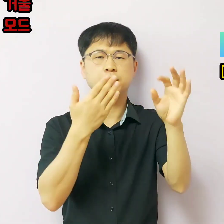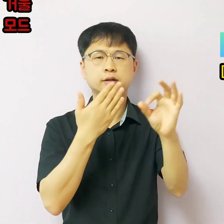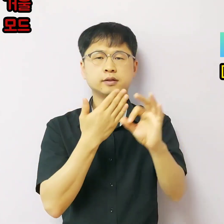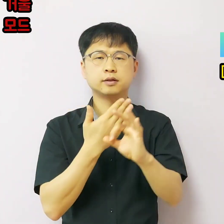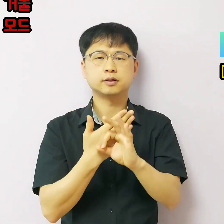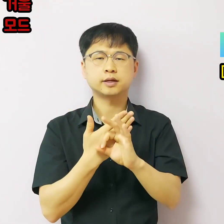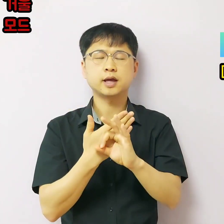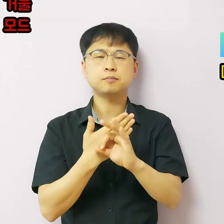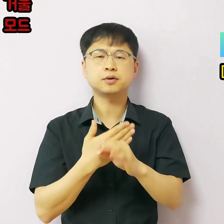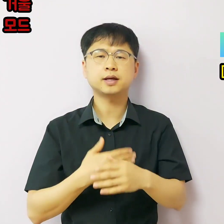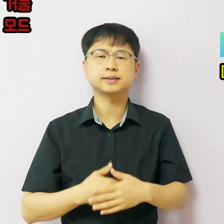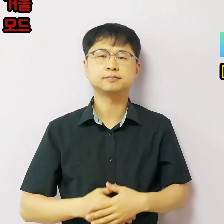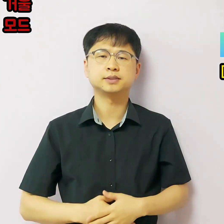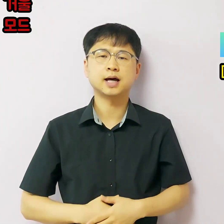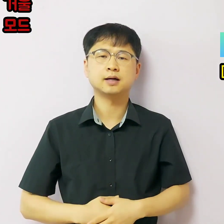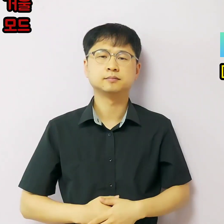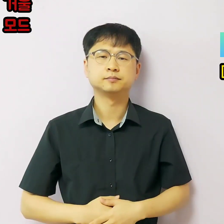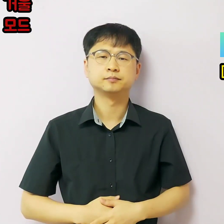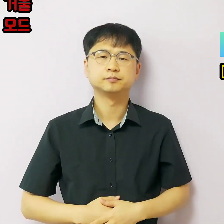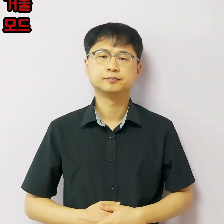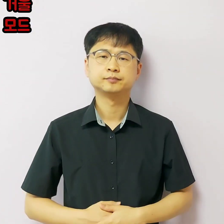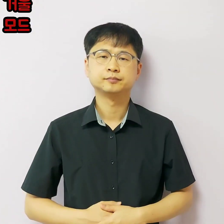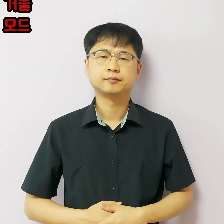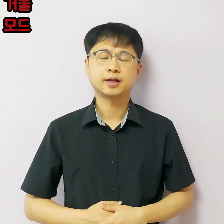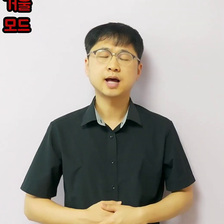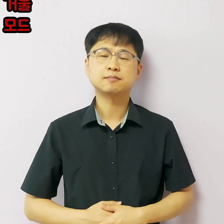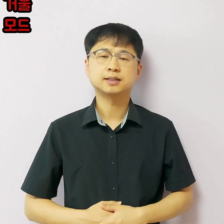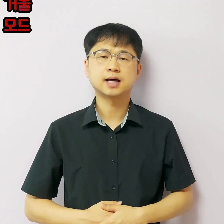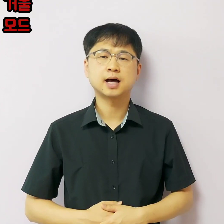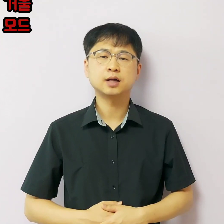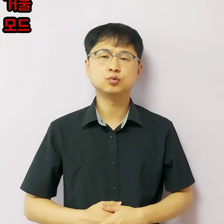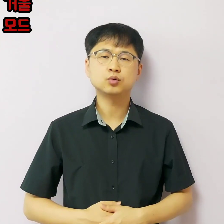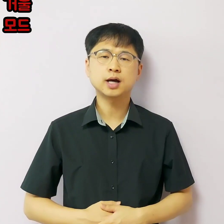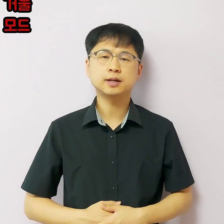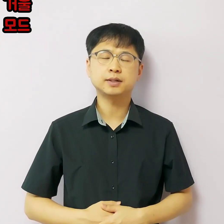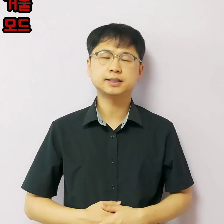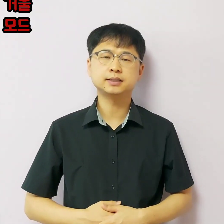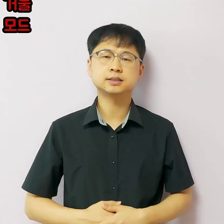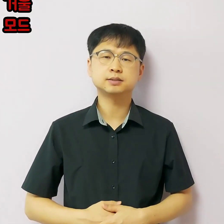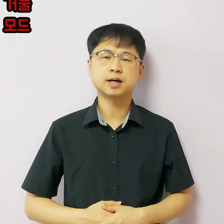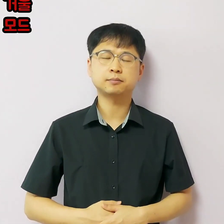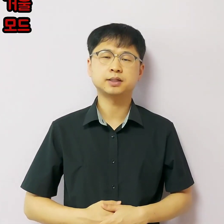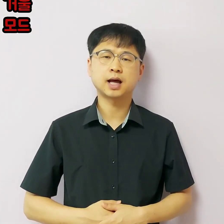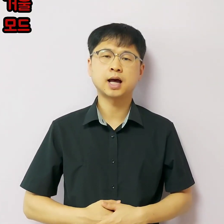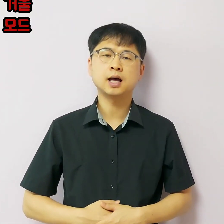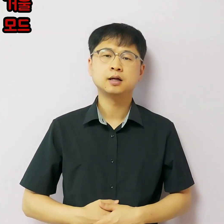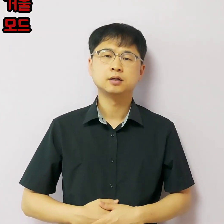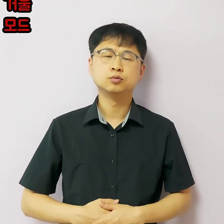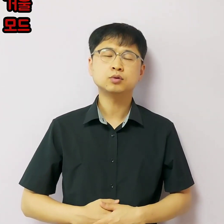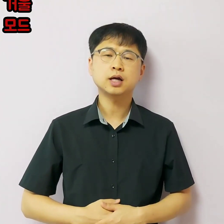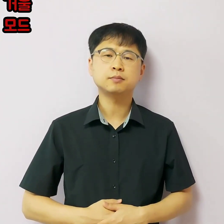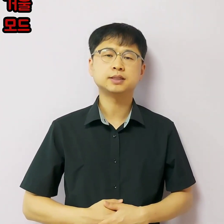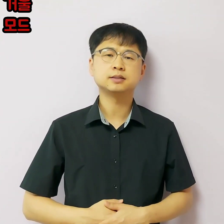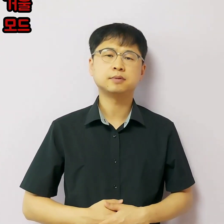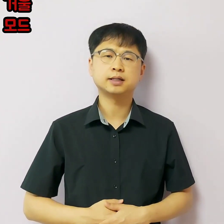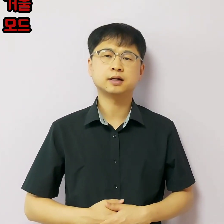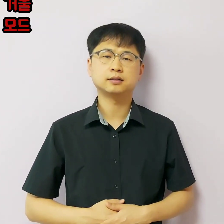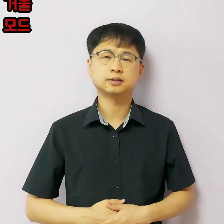보면 이렇게 표현하였습니다. 네, 다음 가사 눈가에 맺히는 그 말입니다. 눈가에 맺히는 말이라는